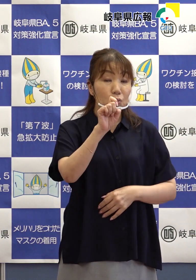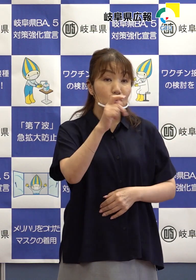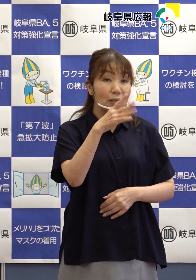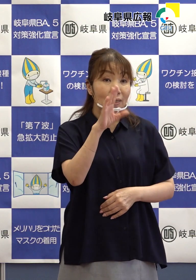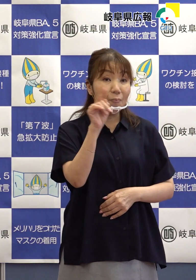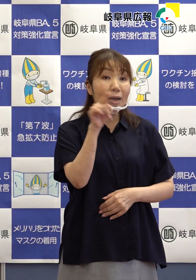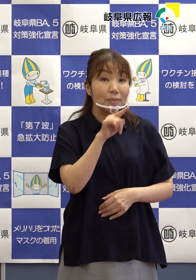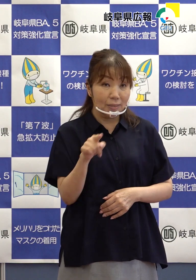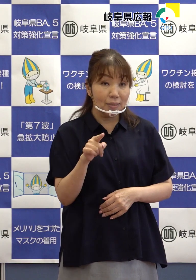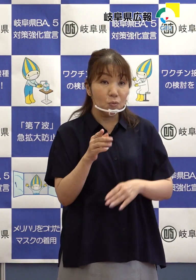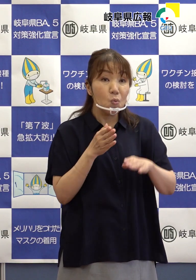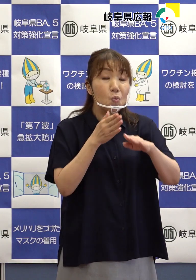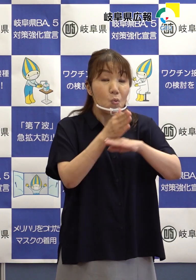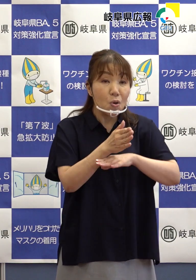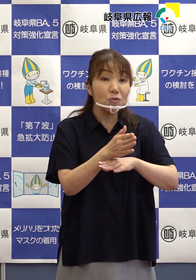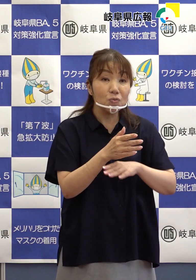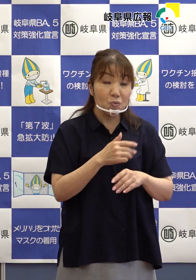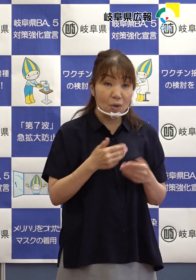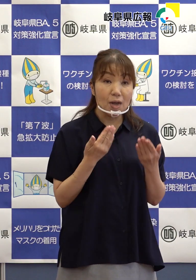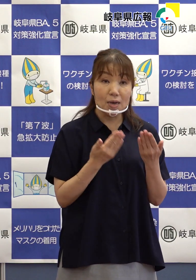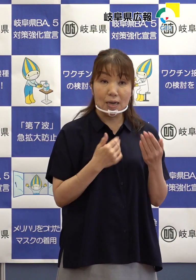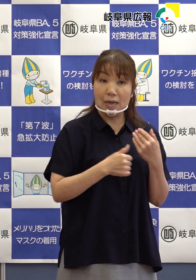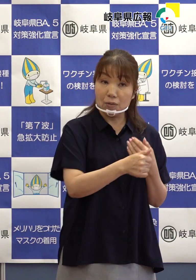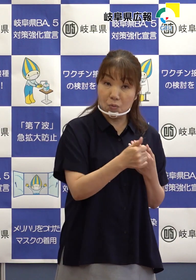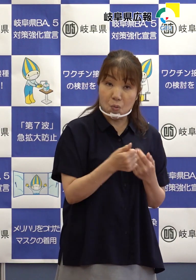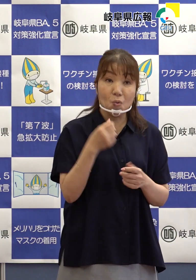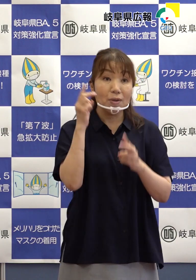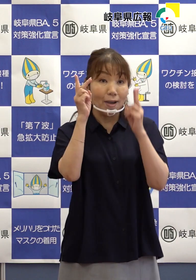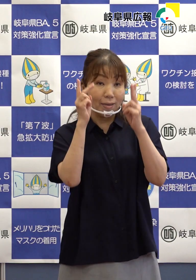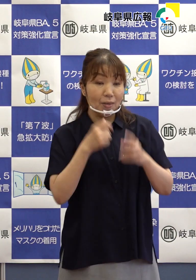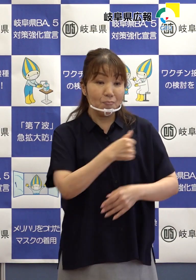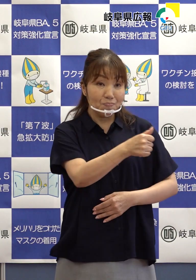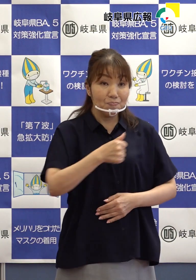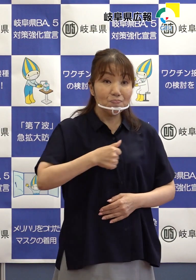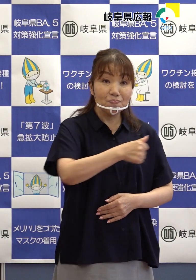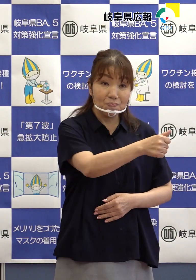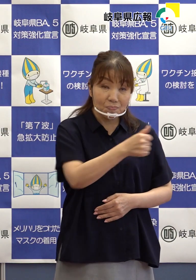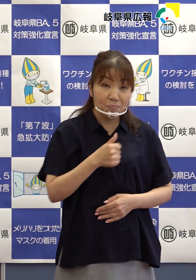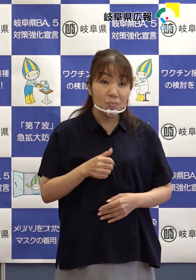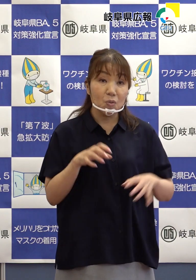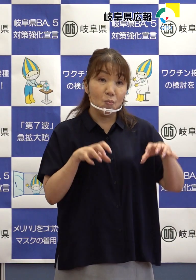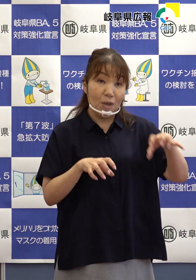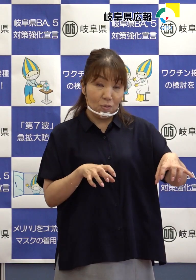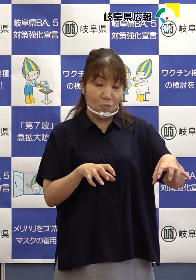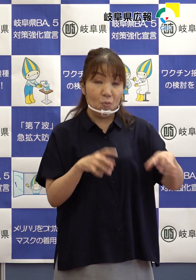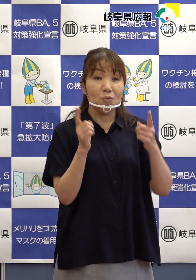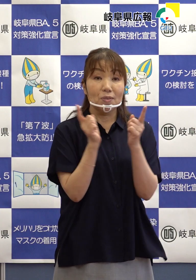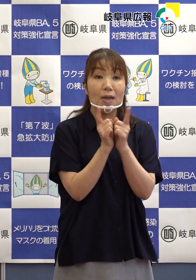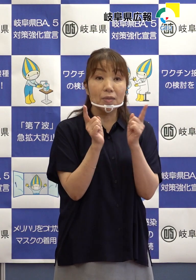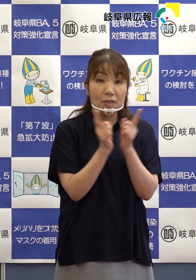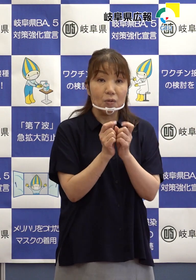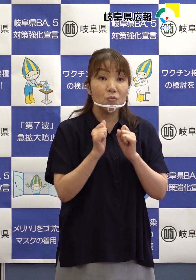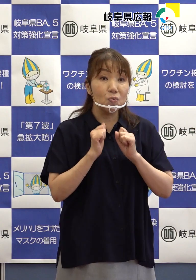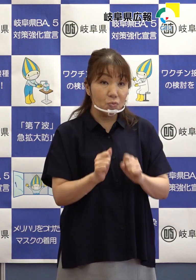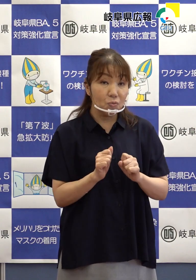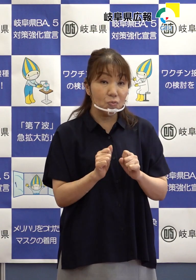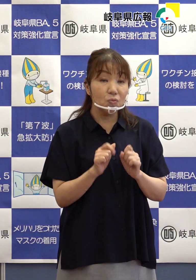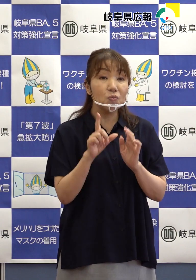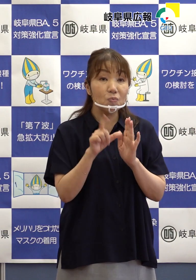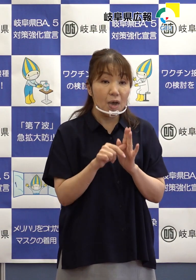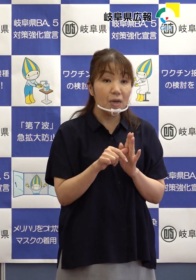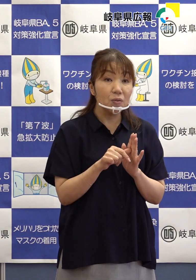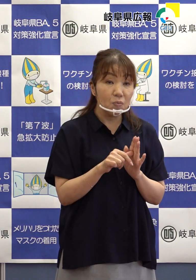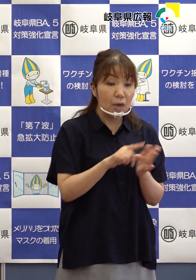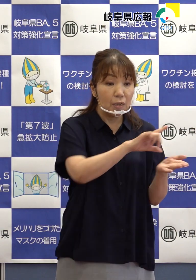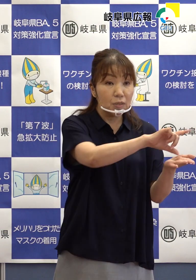人を超える人が通勤通学等でいき木をしているところでありますねやはりあの対策ある以上は近隣県と